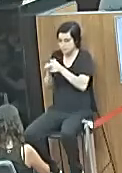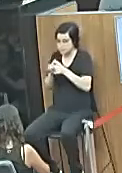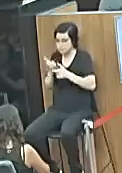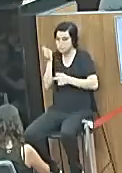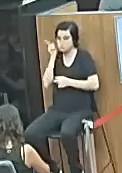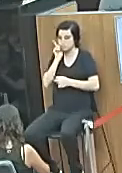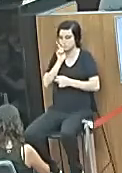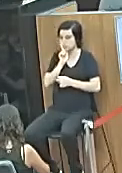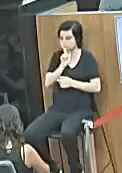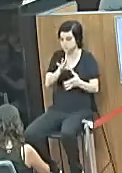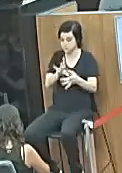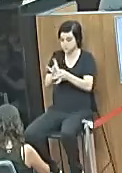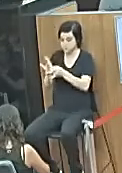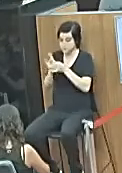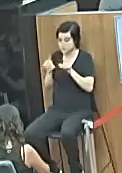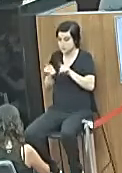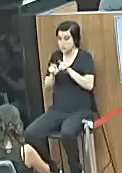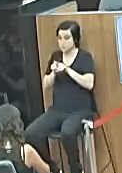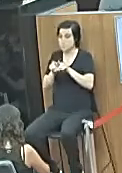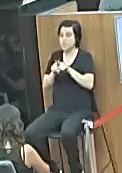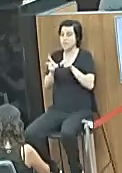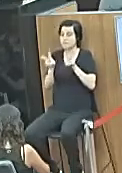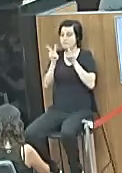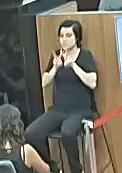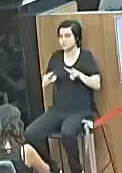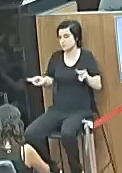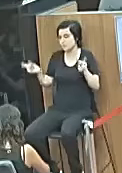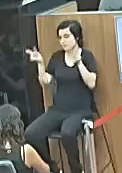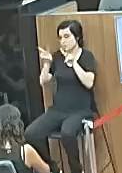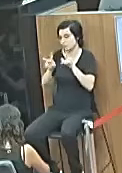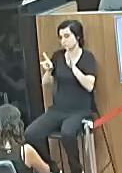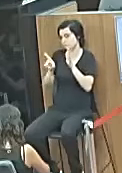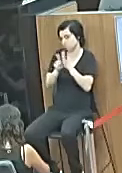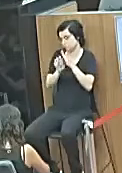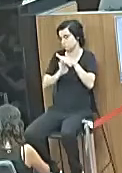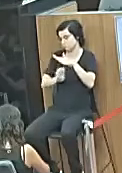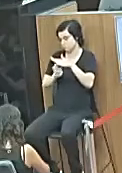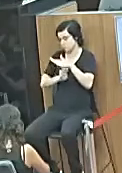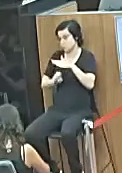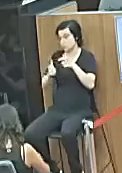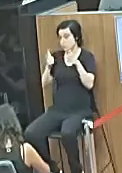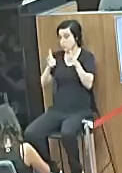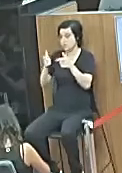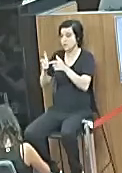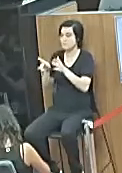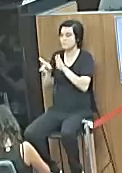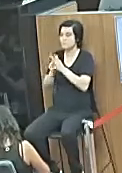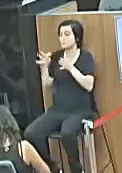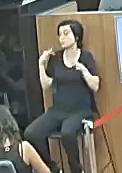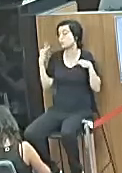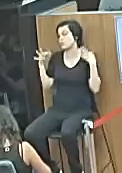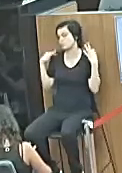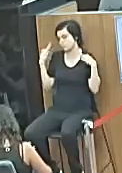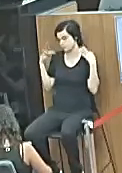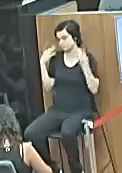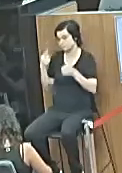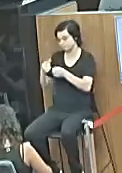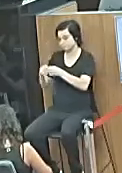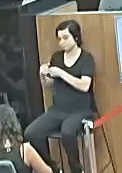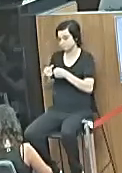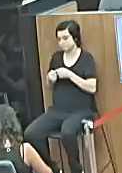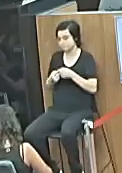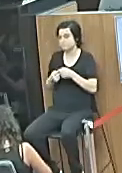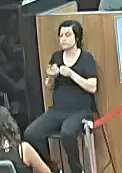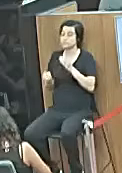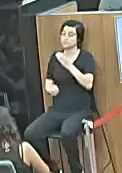integração ea viabilização de seus circuitos circuito turísticos realizar